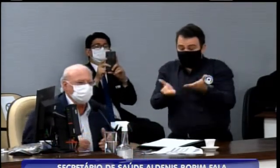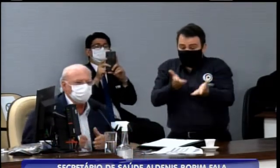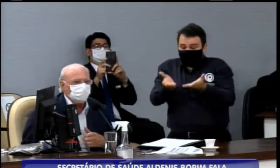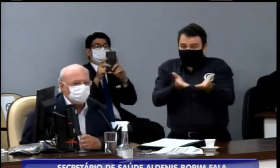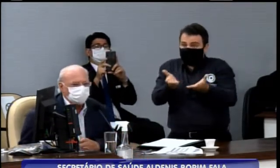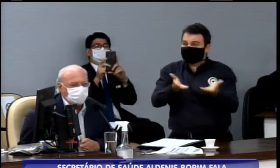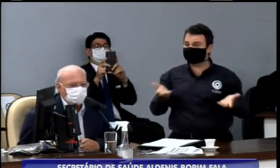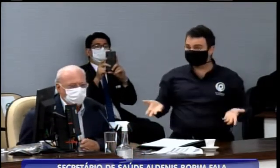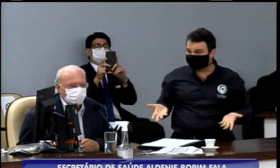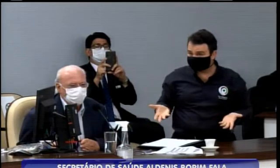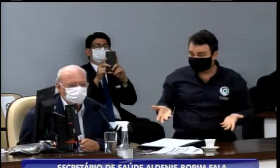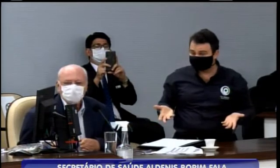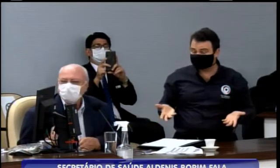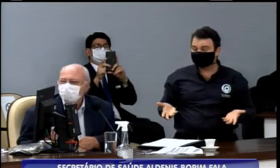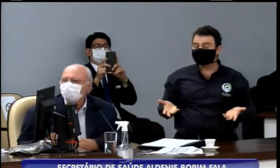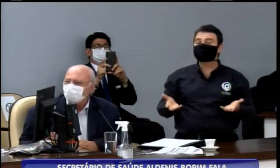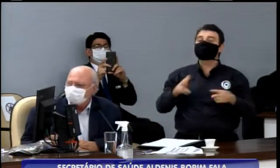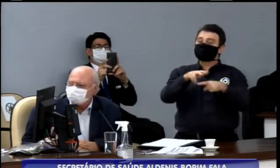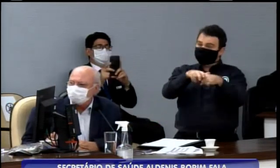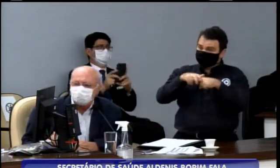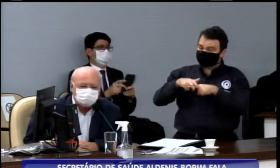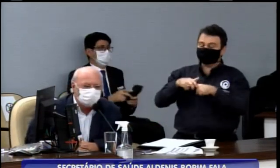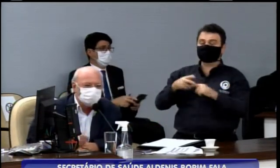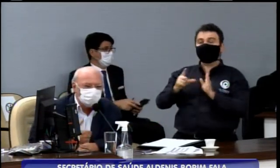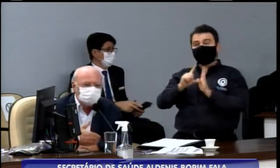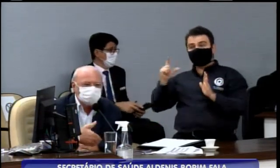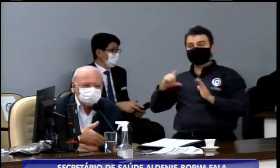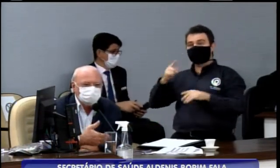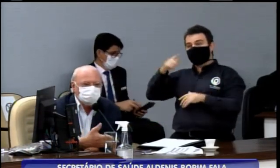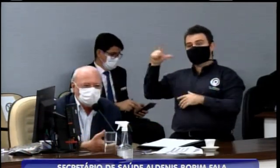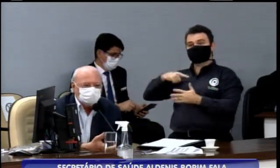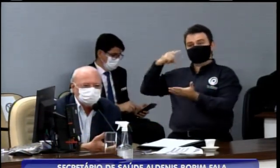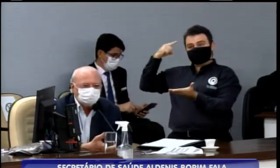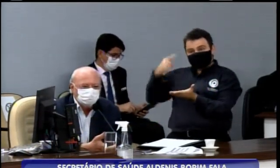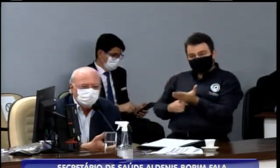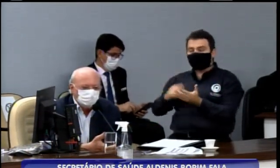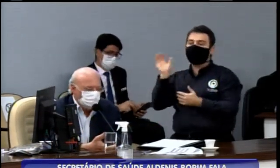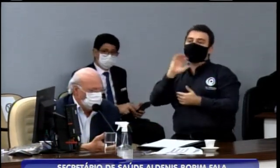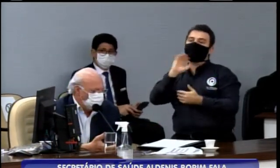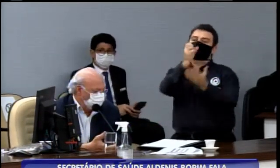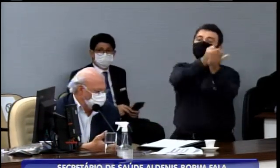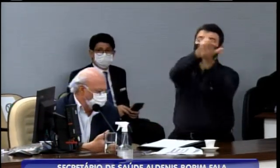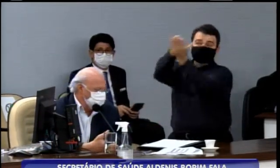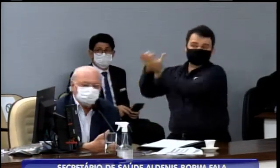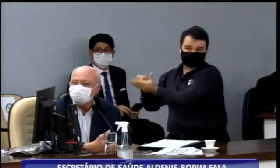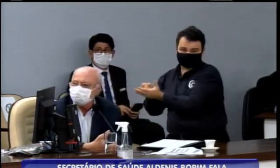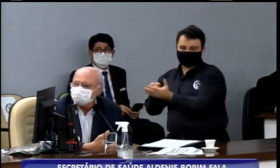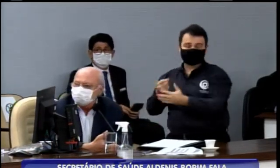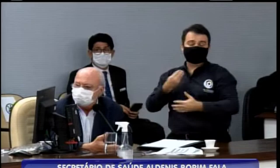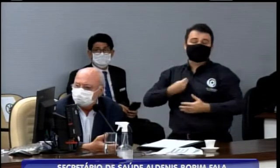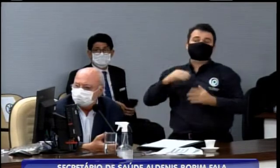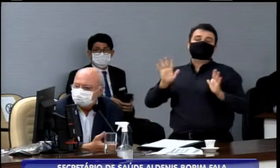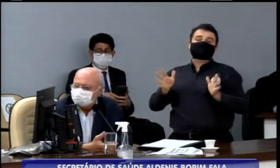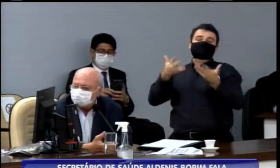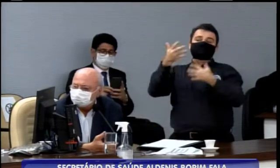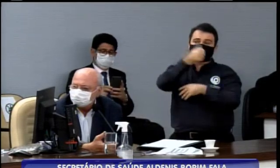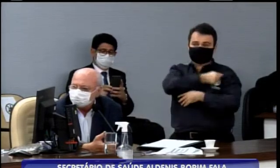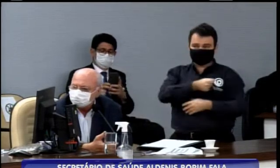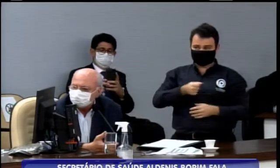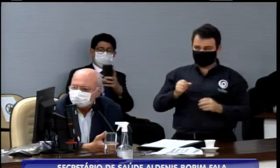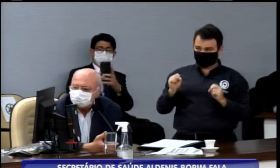Ele tendo uma retaguarda, ele passa a fazer com mais agilidade. Eu acho que eu respondi as